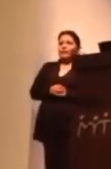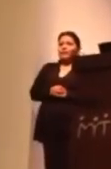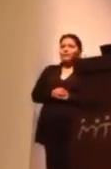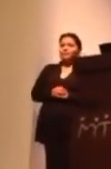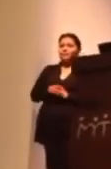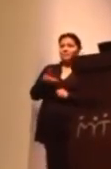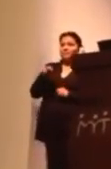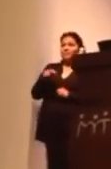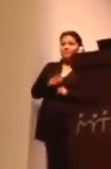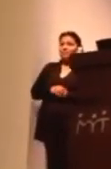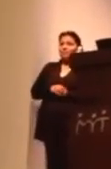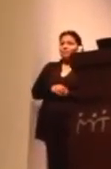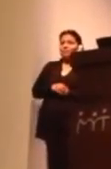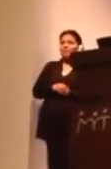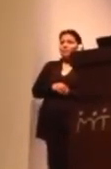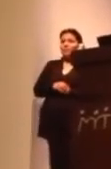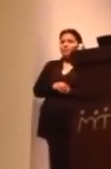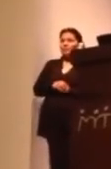¿No?